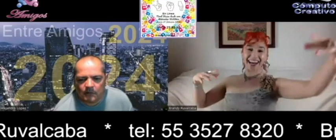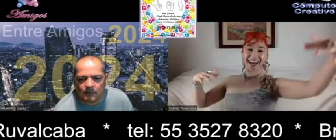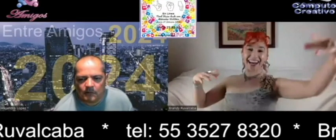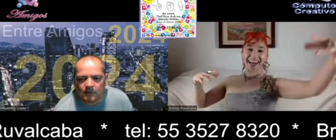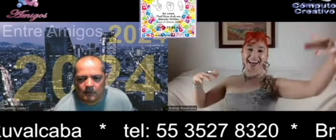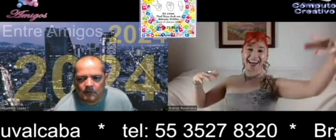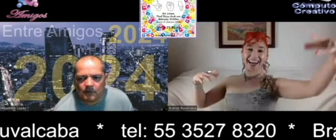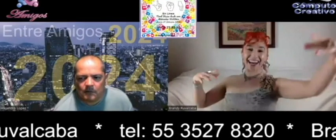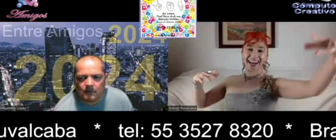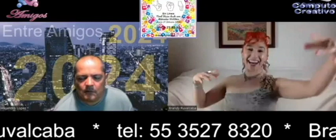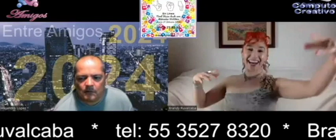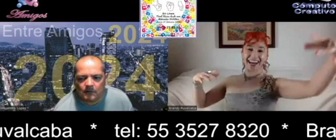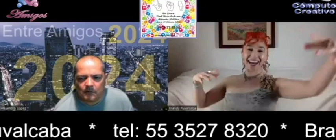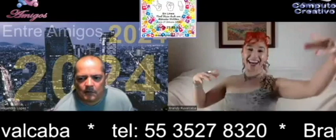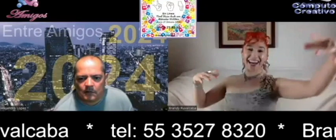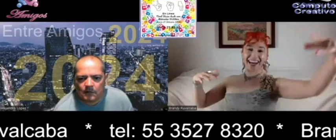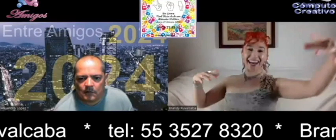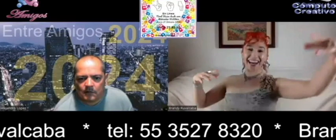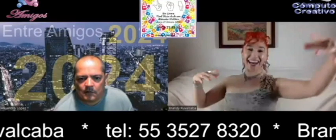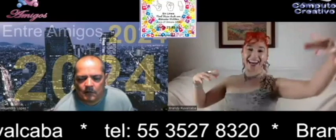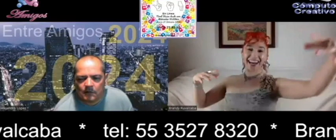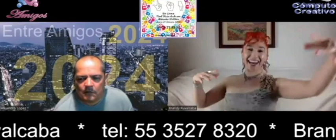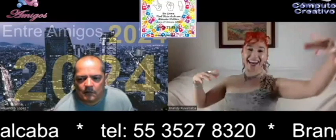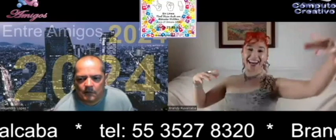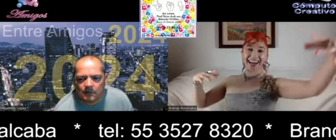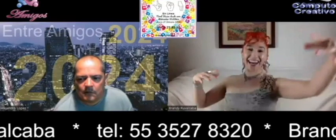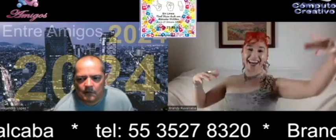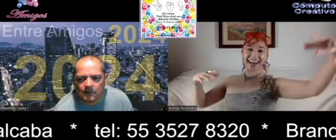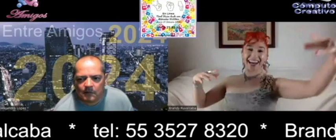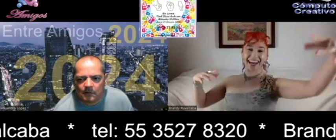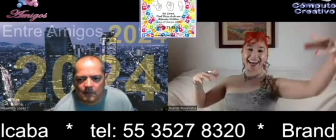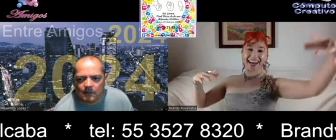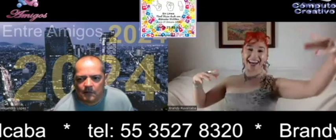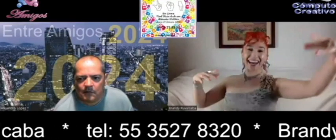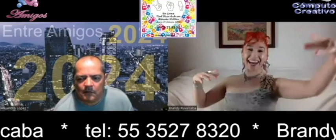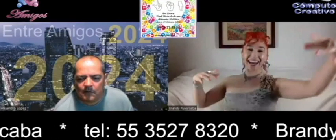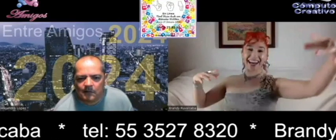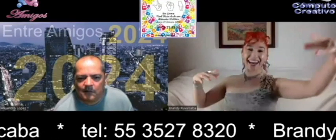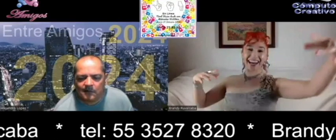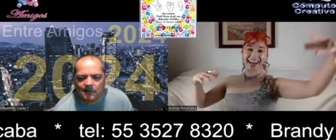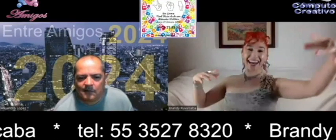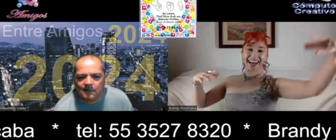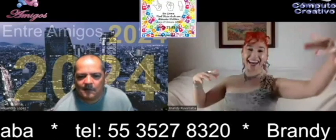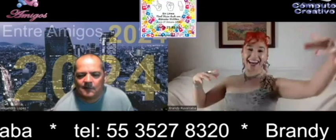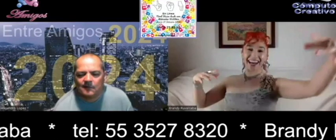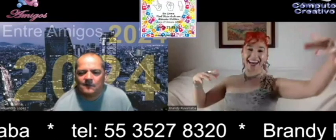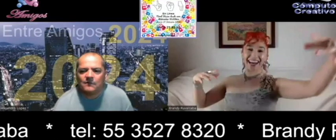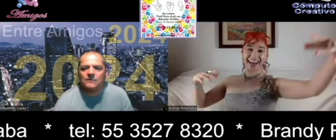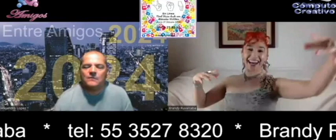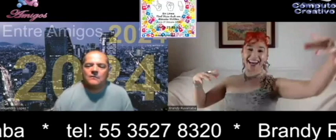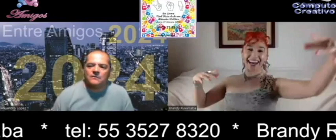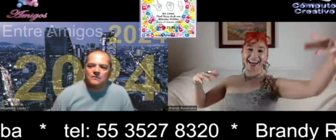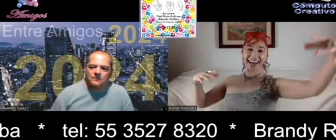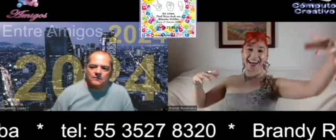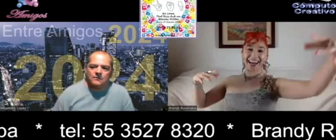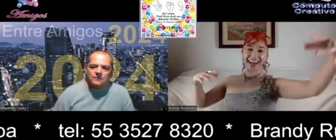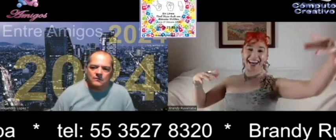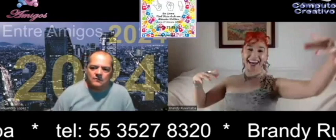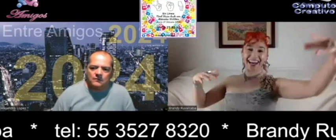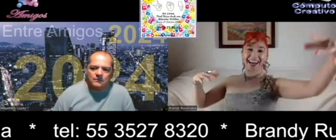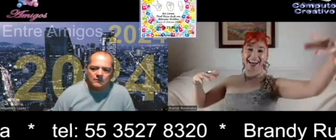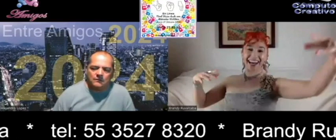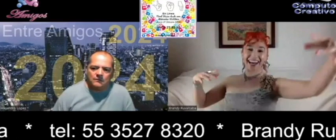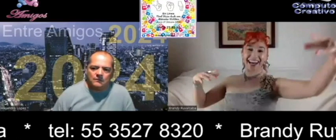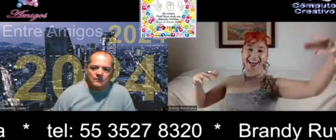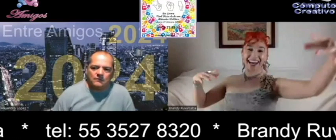y más lejos importante hacer notar que cada lengua de señas